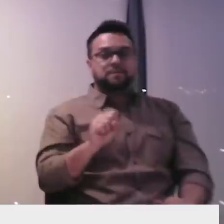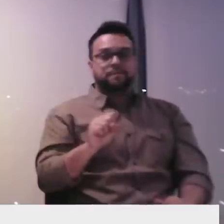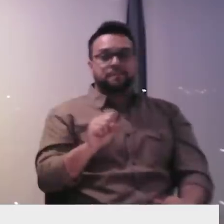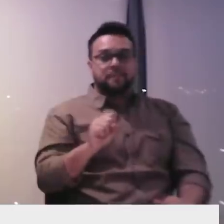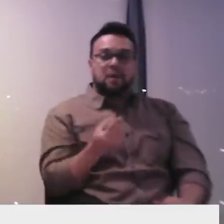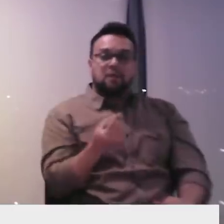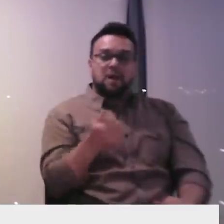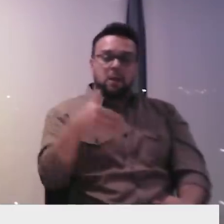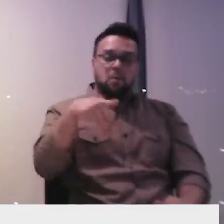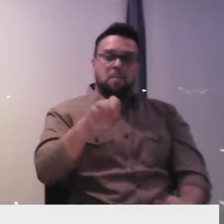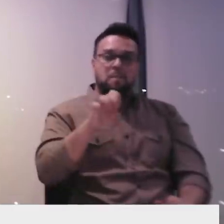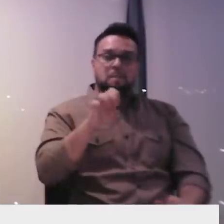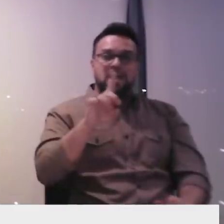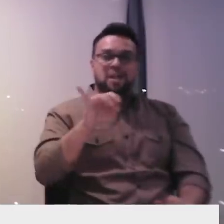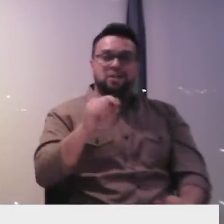no valor médio da bomba.